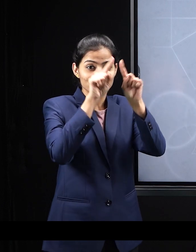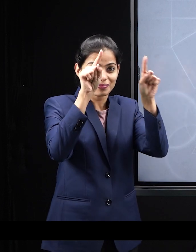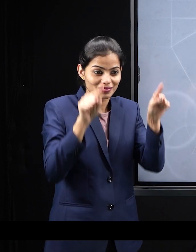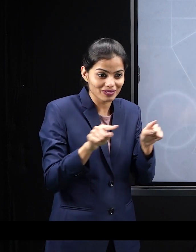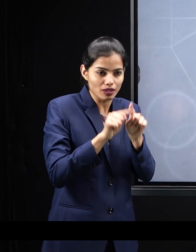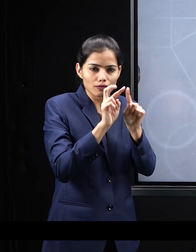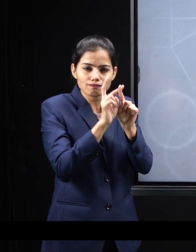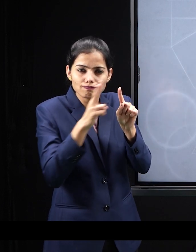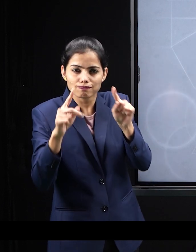చతుర్భుజాలు,